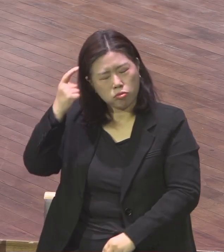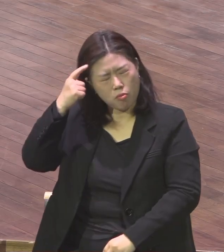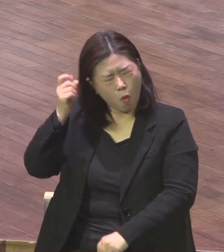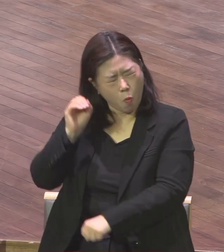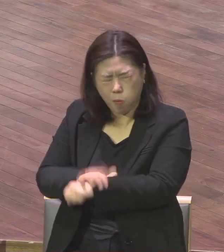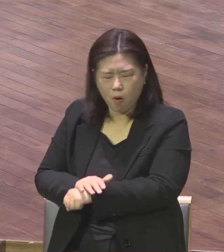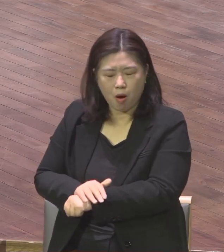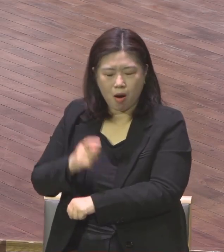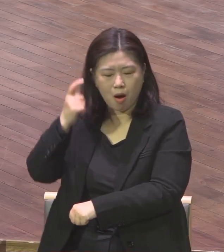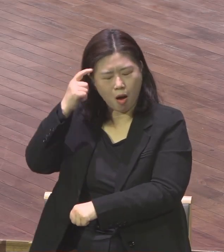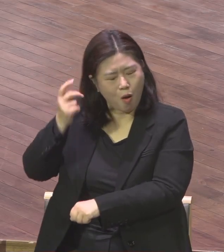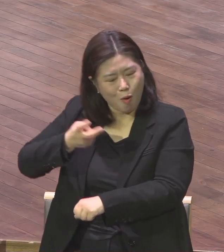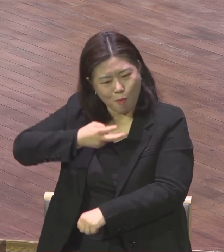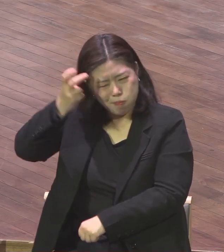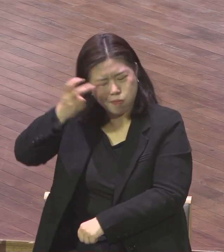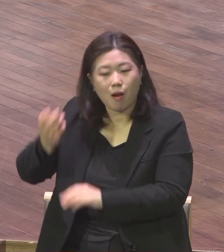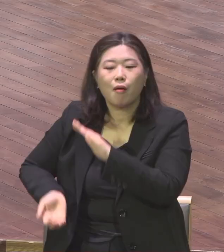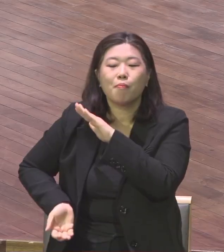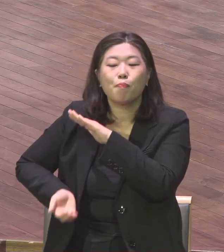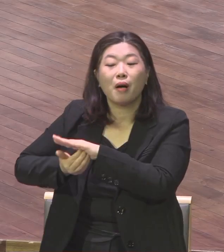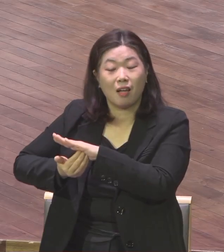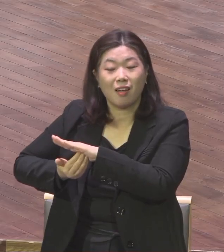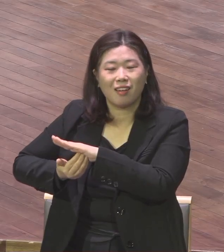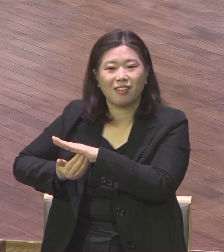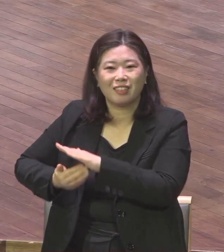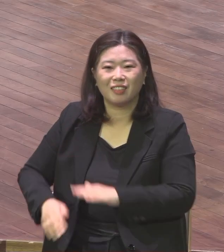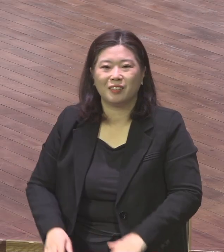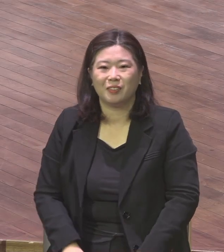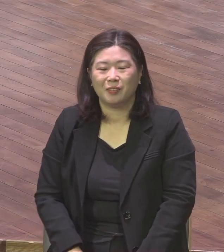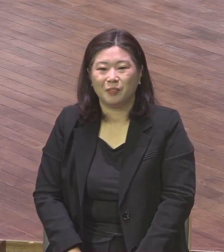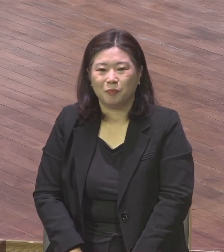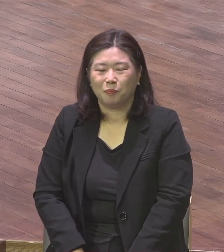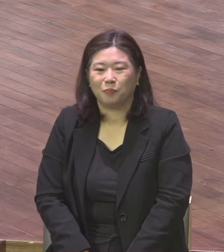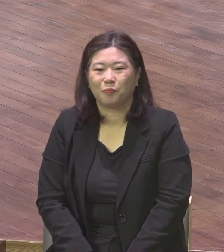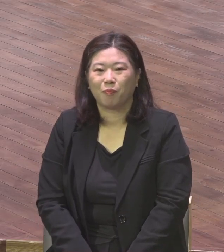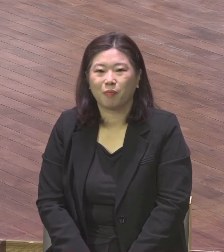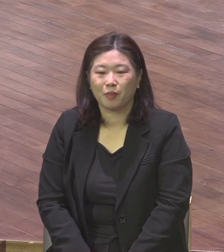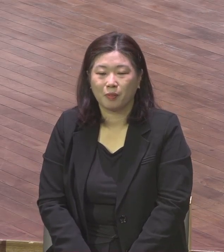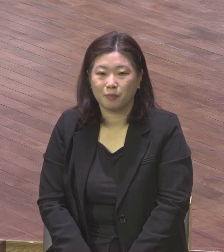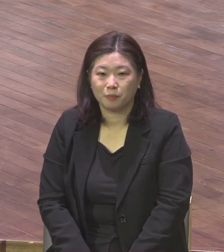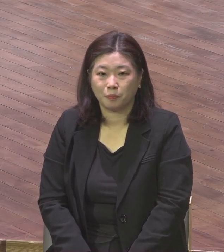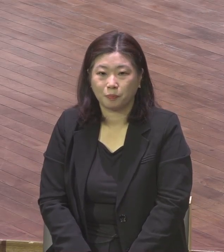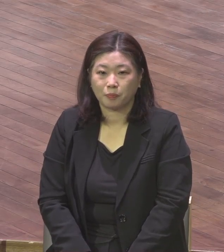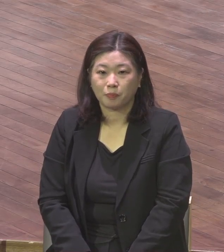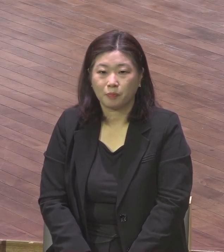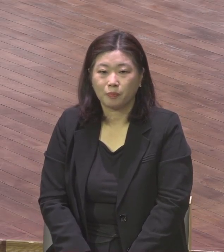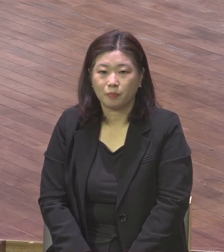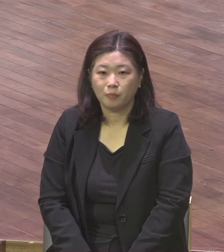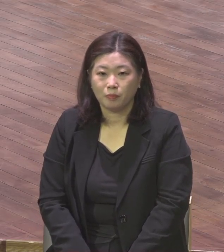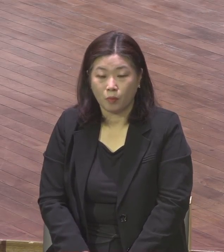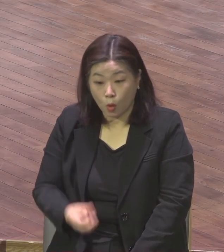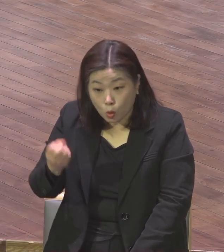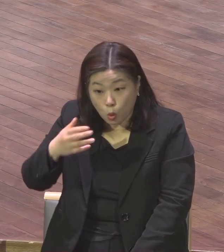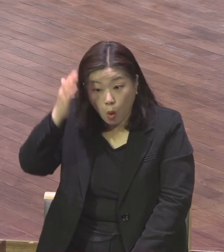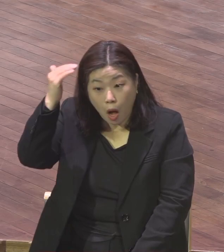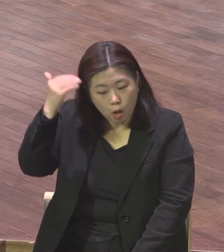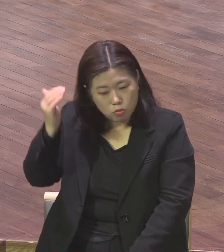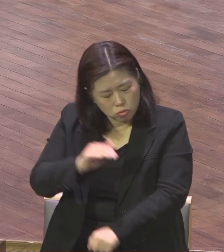뭐예요? 도착하면 그냥 몸 아프다 바로 병원 갑니다. 예약제지만 가면